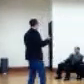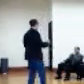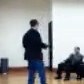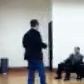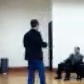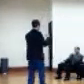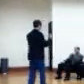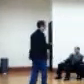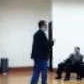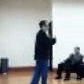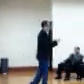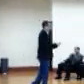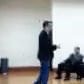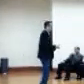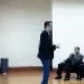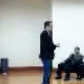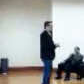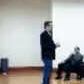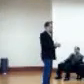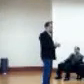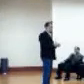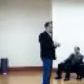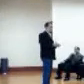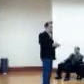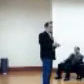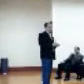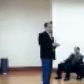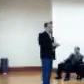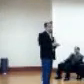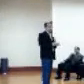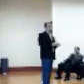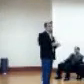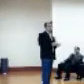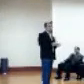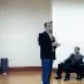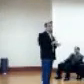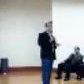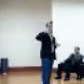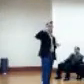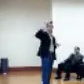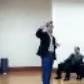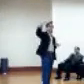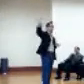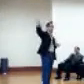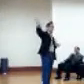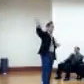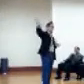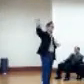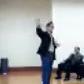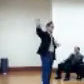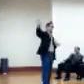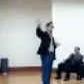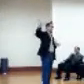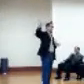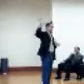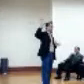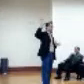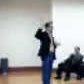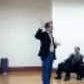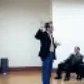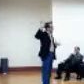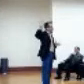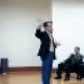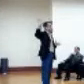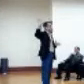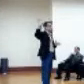no corresponde únicamente al idioma hablado, sino que lo lingüístico también corresponde al lenguaje de señas, como una construcción